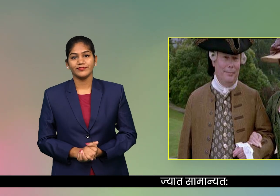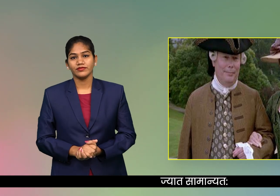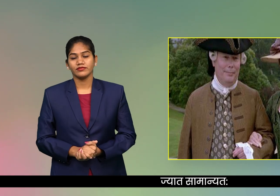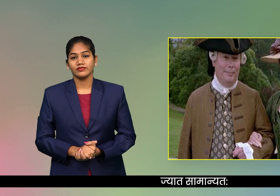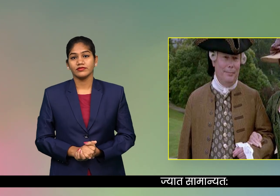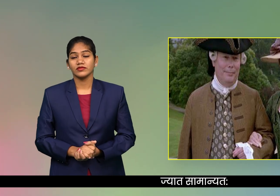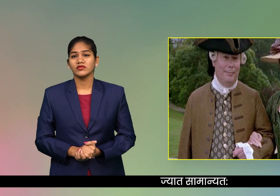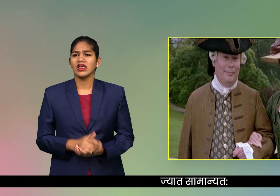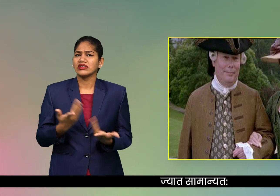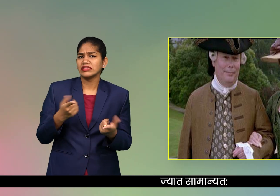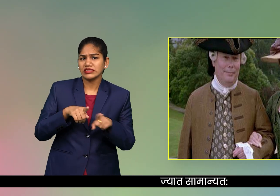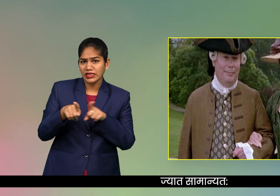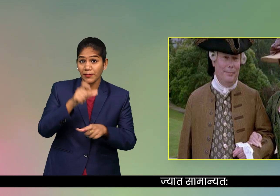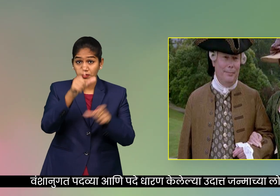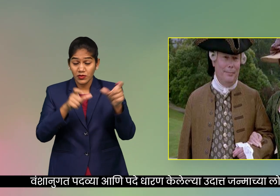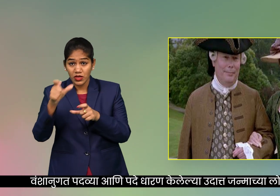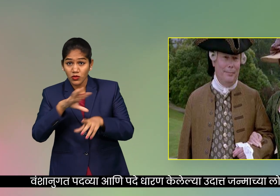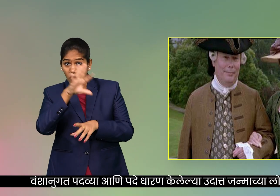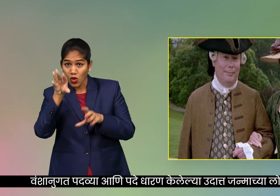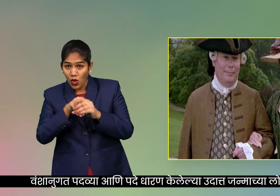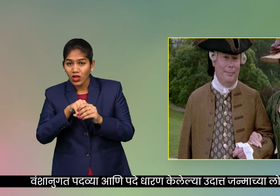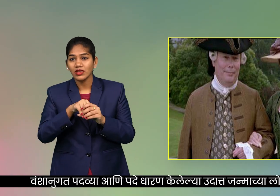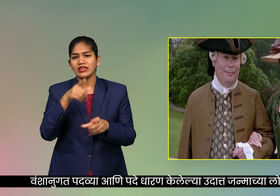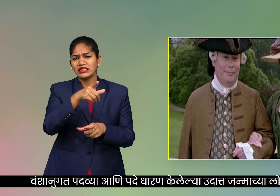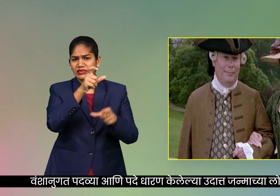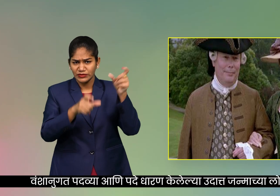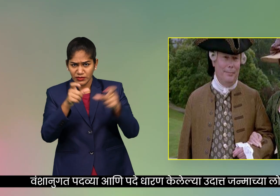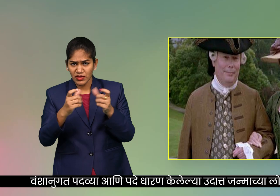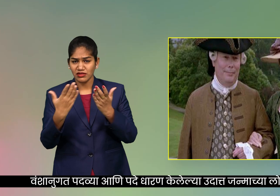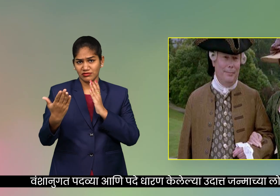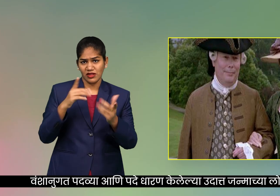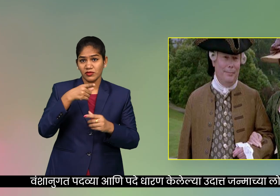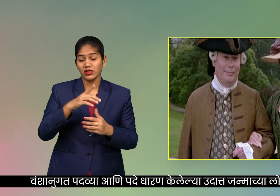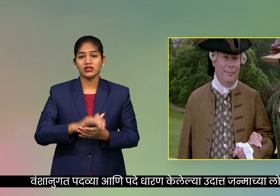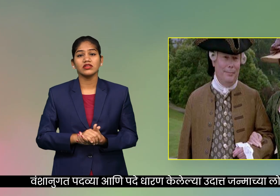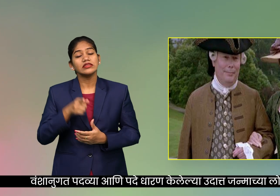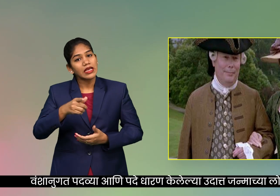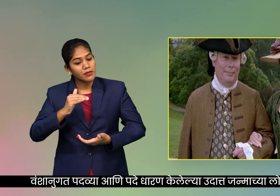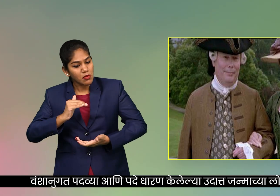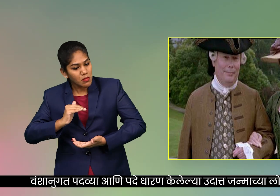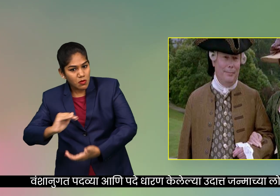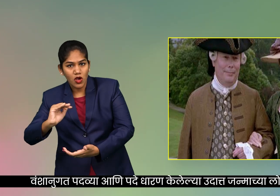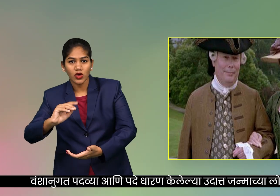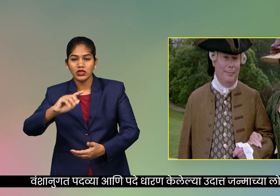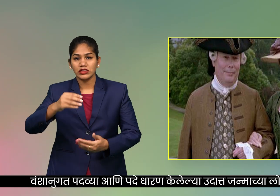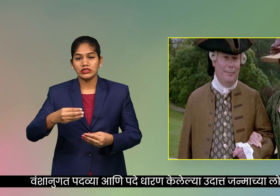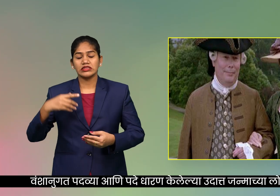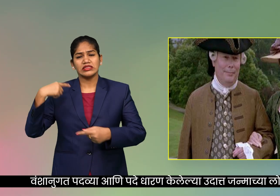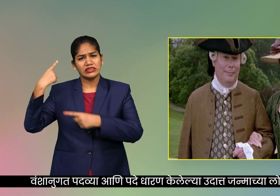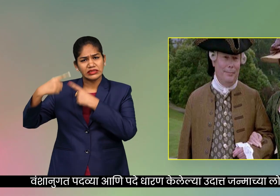ज्यात सामान्यतः वंशानुगत पदव्या आणि पदे धारण केलेल्या उदात्त जन्माच्या लोकांचा